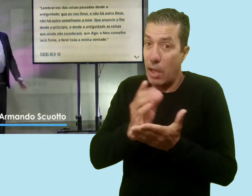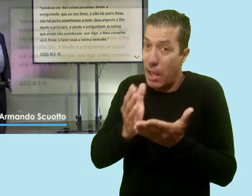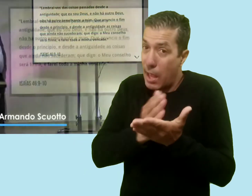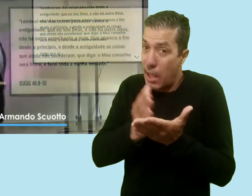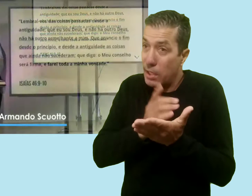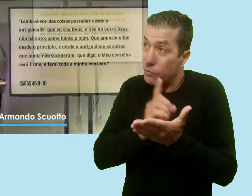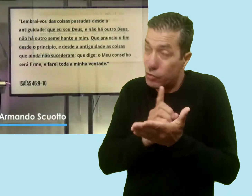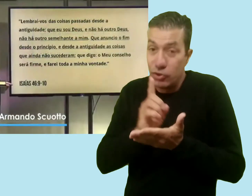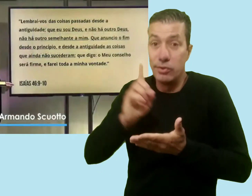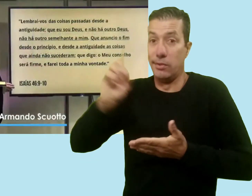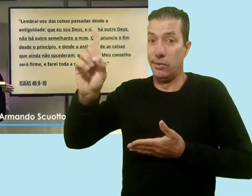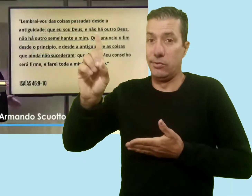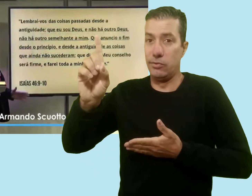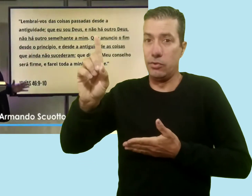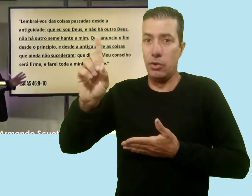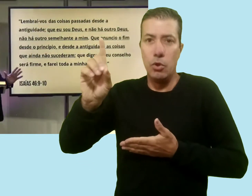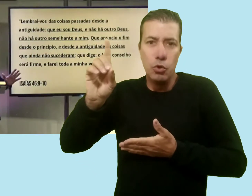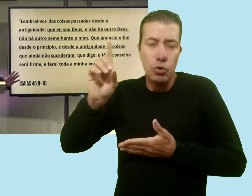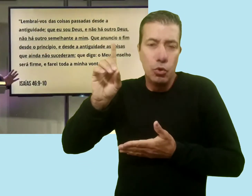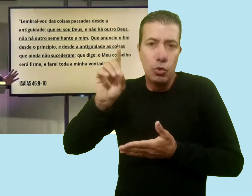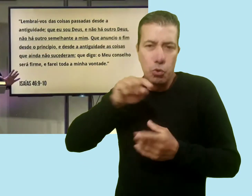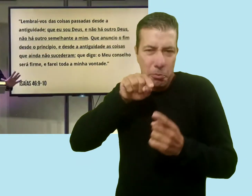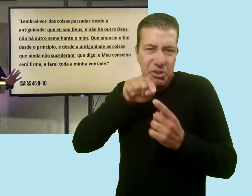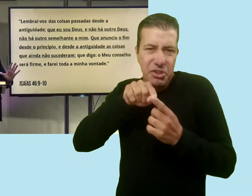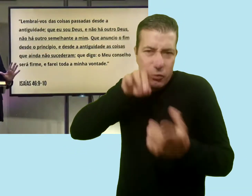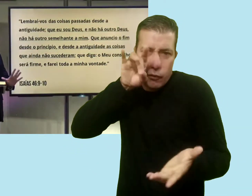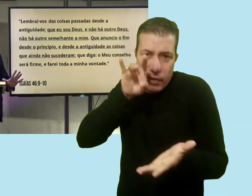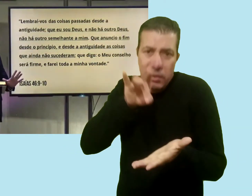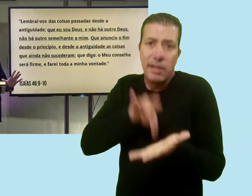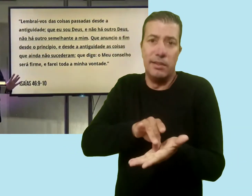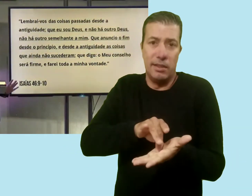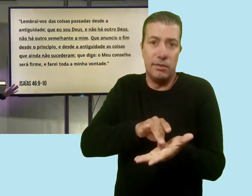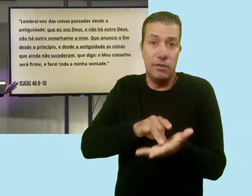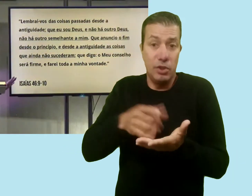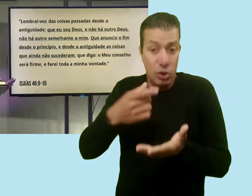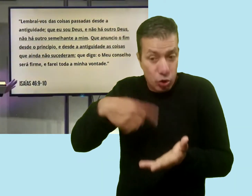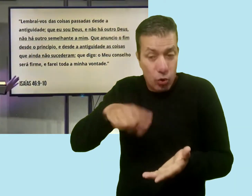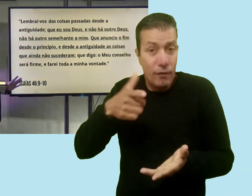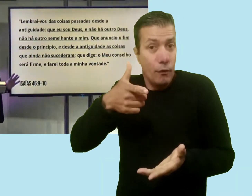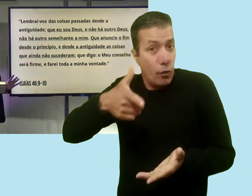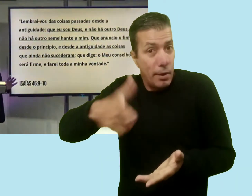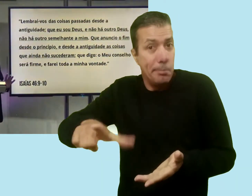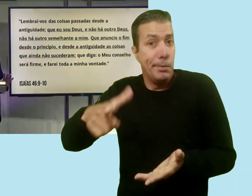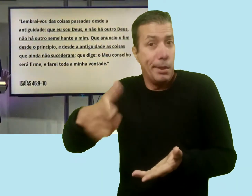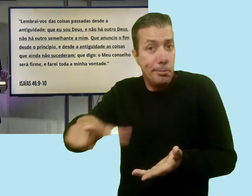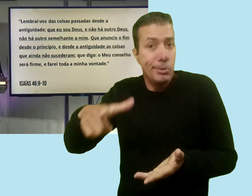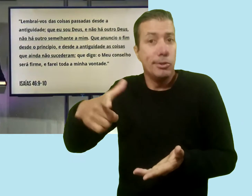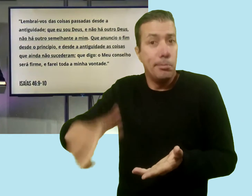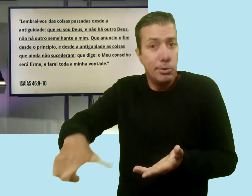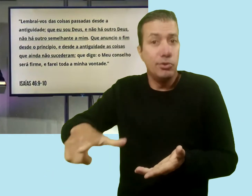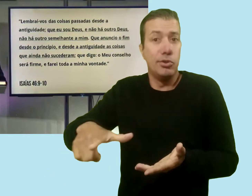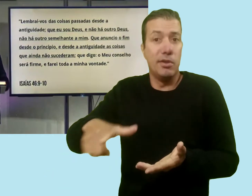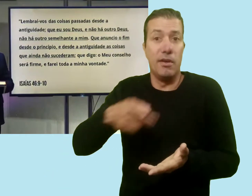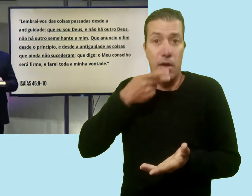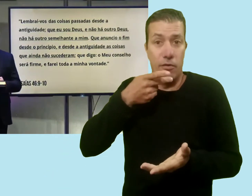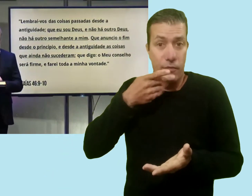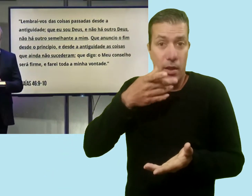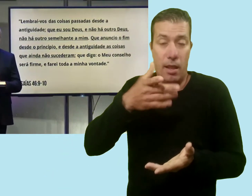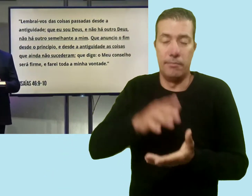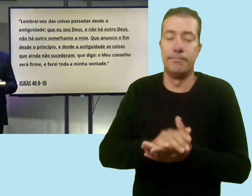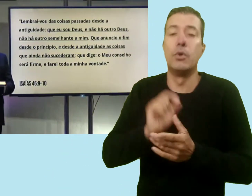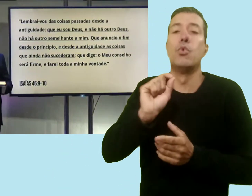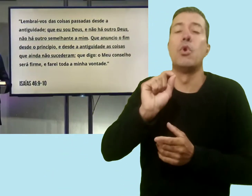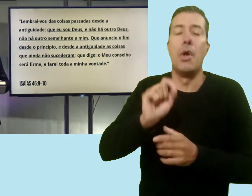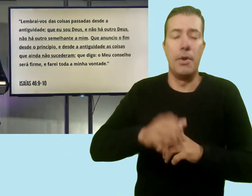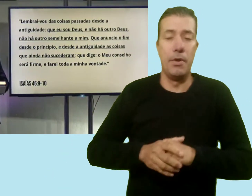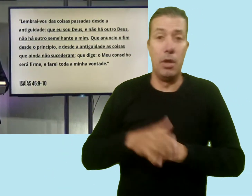alguns motivos concretos que você já sabe, e eu vou repetir hoje rapidamente. Eu quero dar um